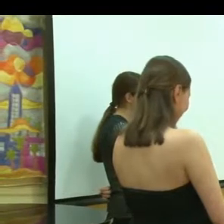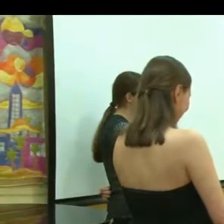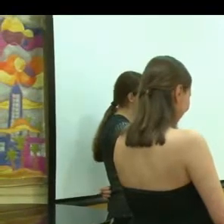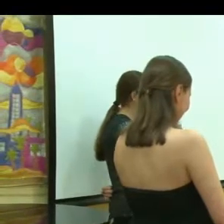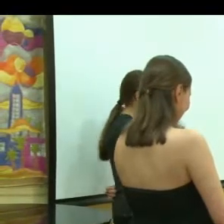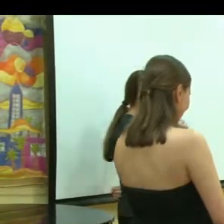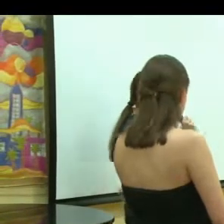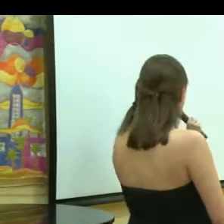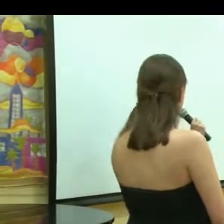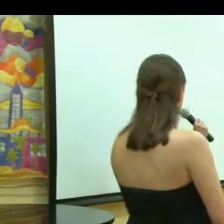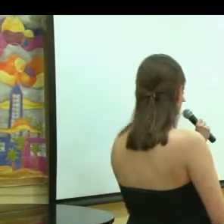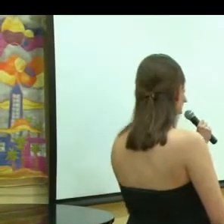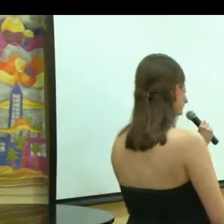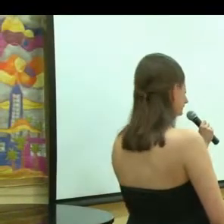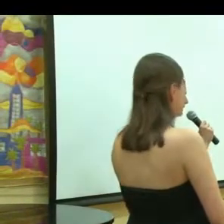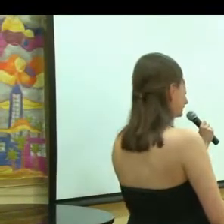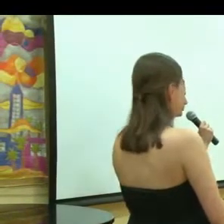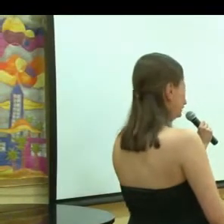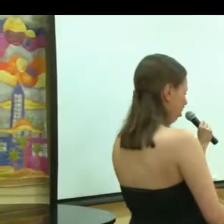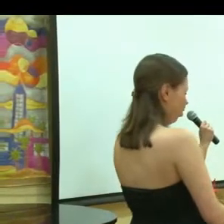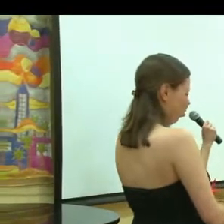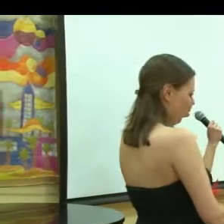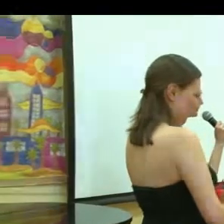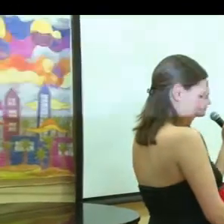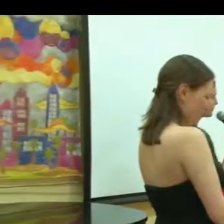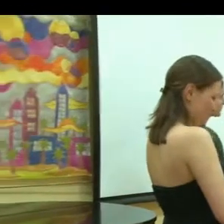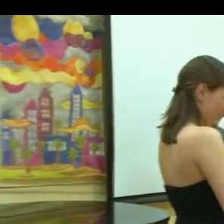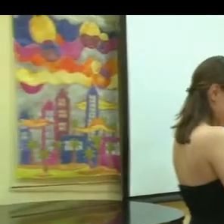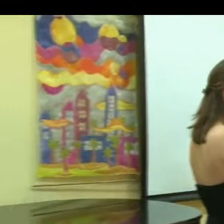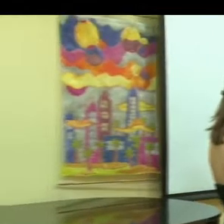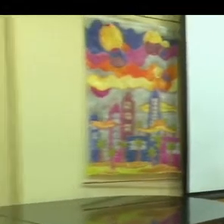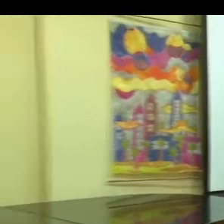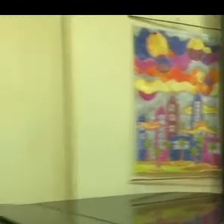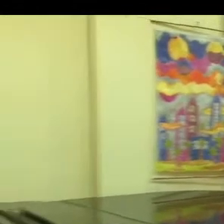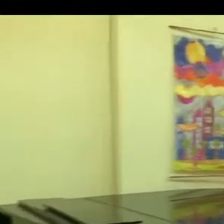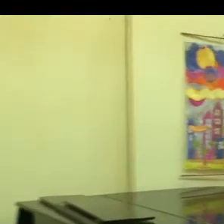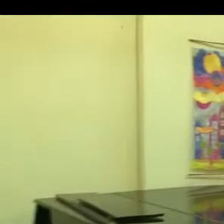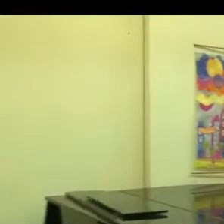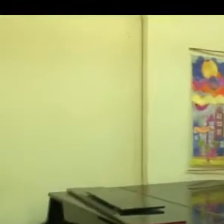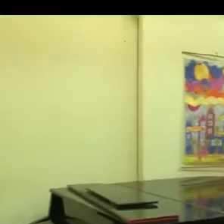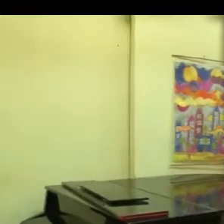jest ściadą cery, ma czarne oczy i czarne włosy, do tego ale